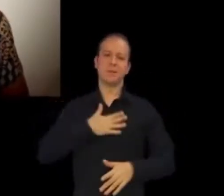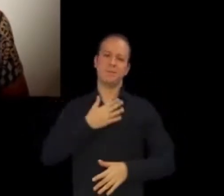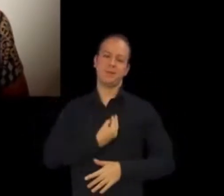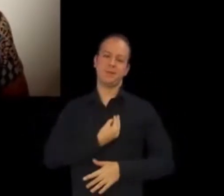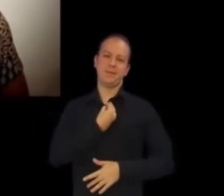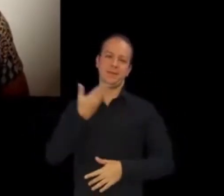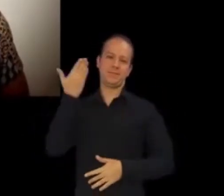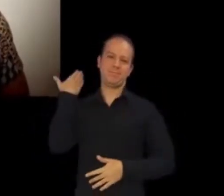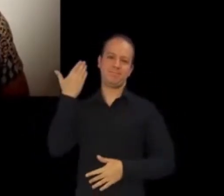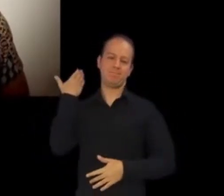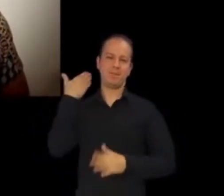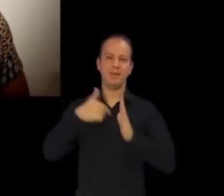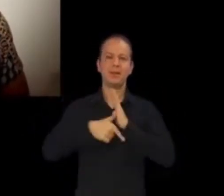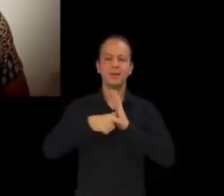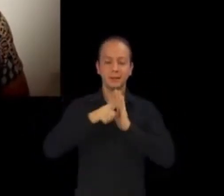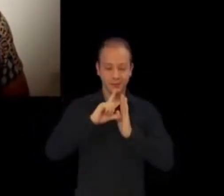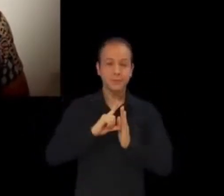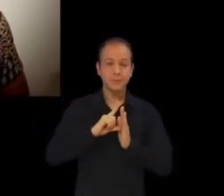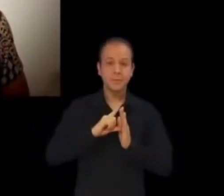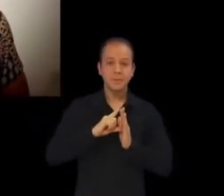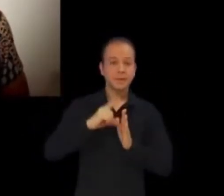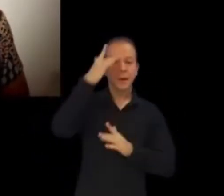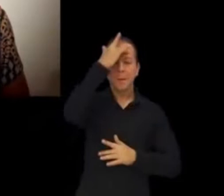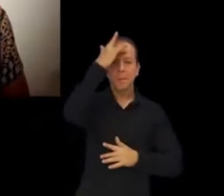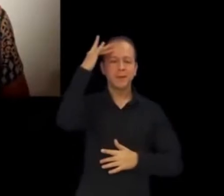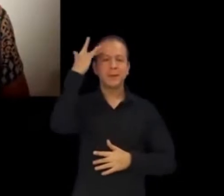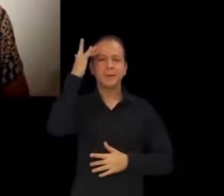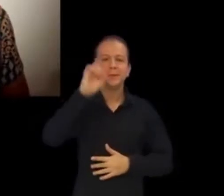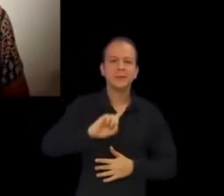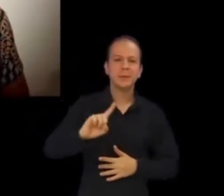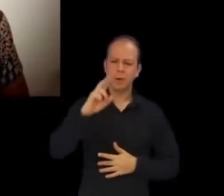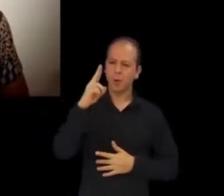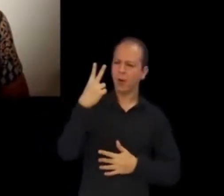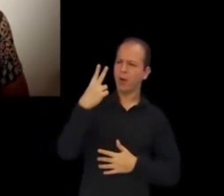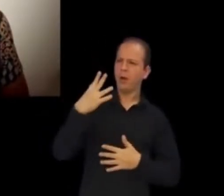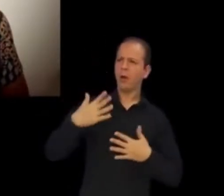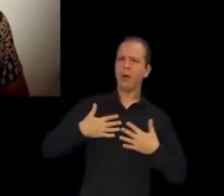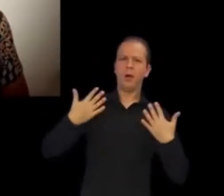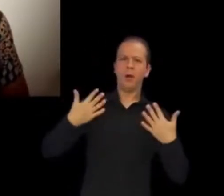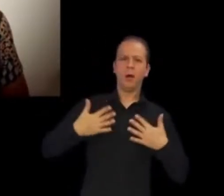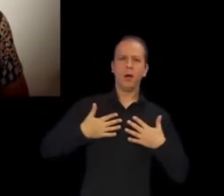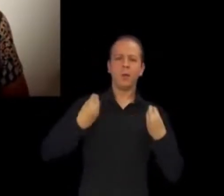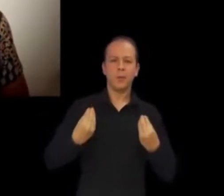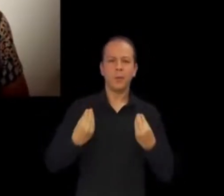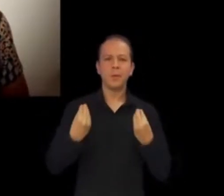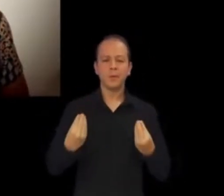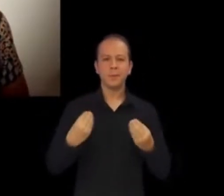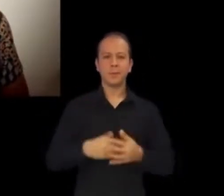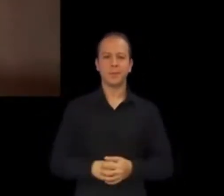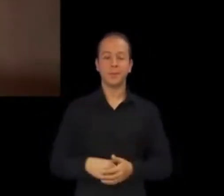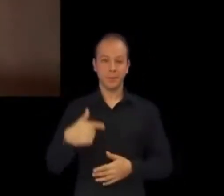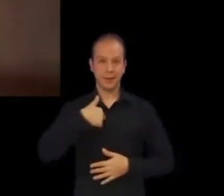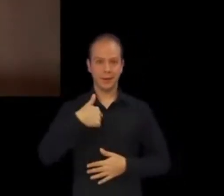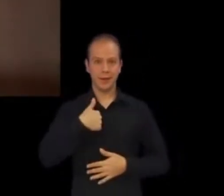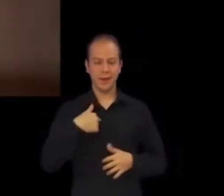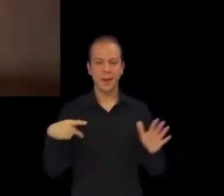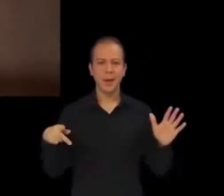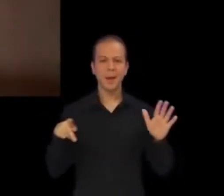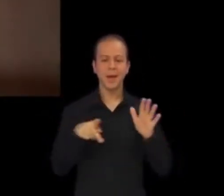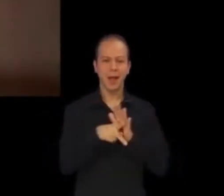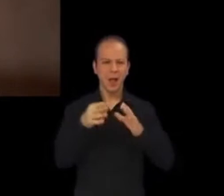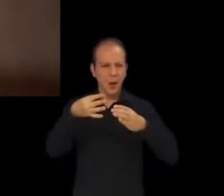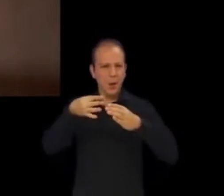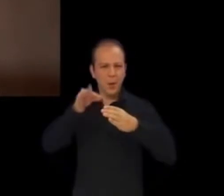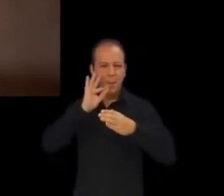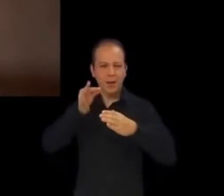muito diferente do meu perfil anterior. Então as pessoas olhavam mesmo com cara de espanto quem me conhecia. Normalmente, quando